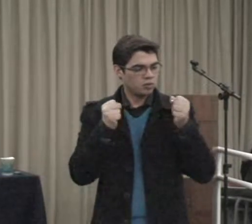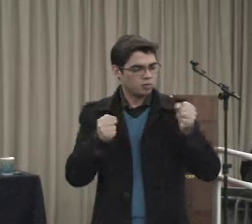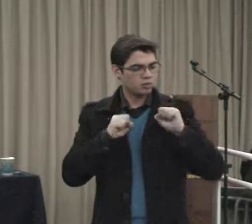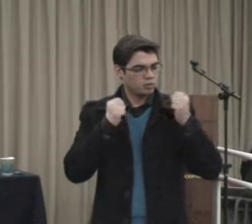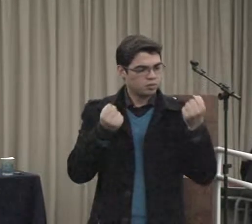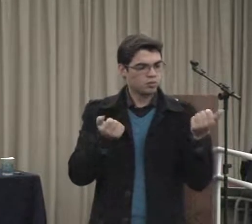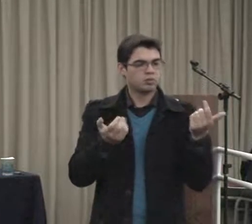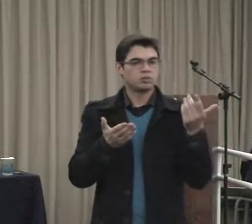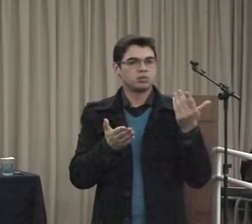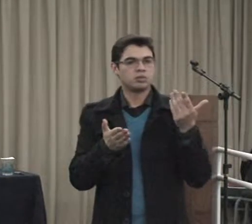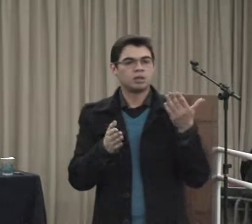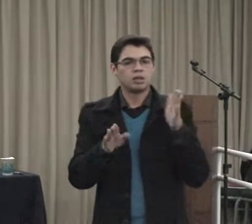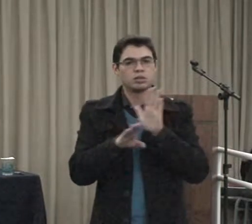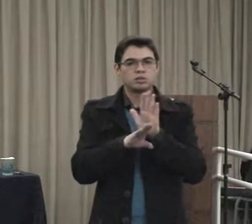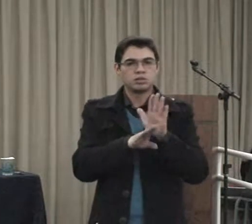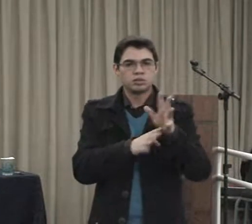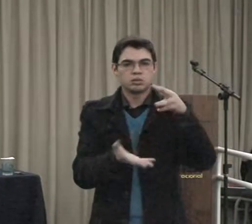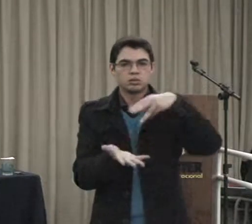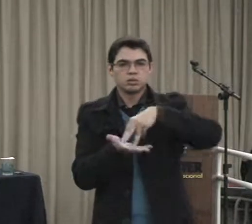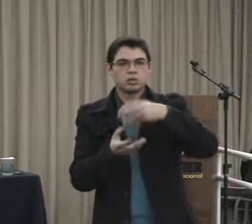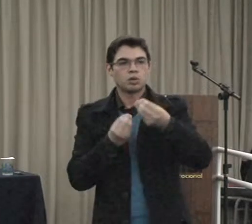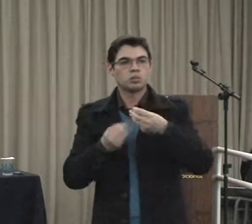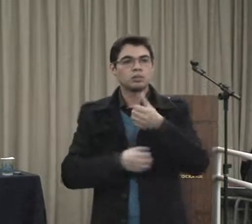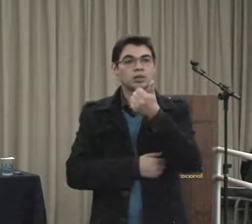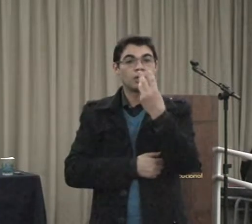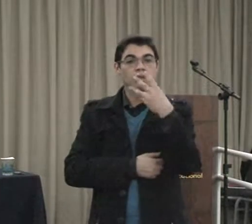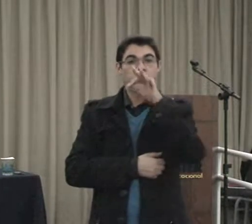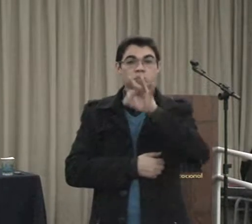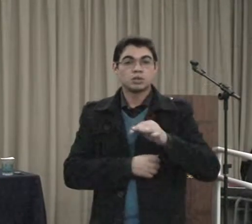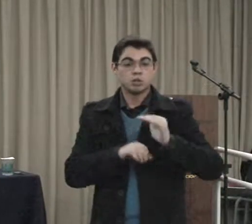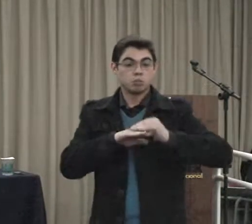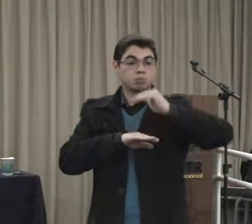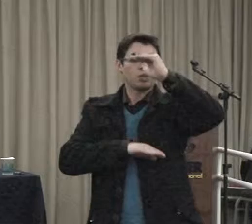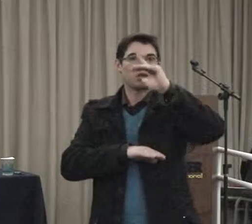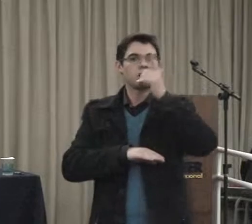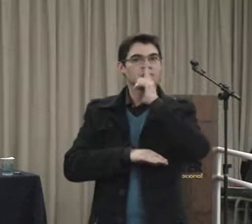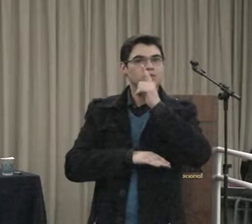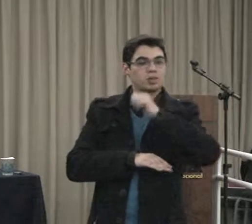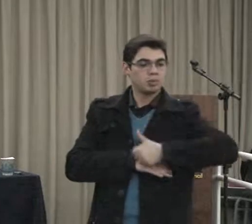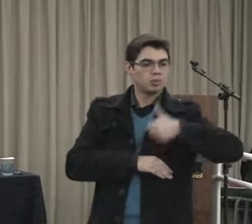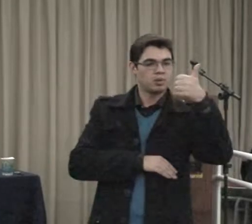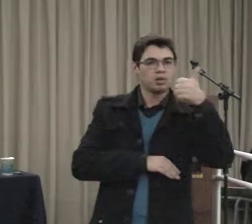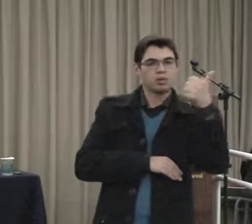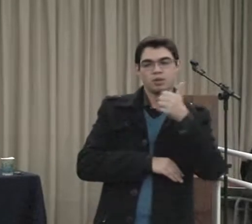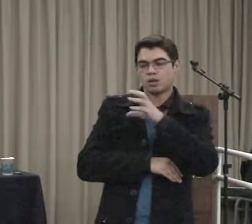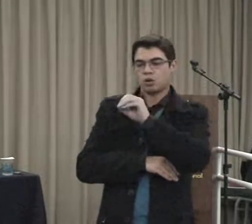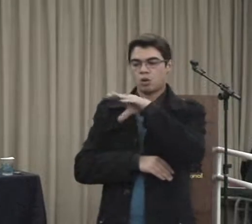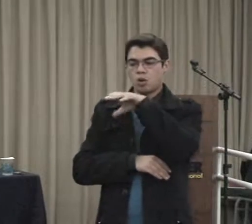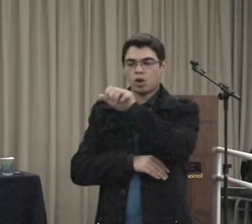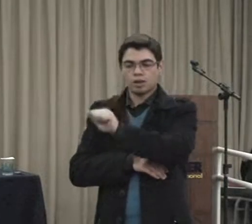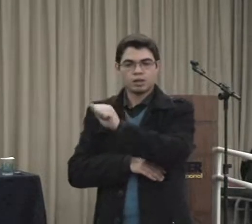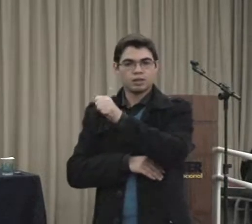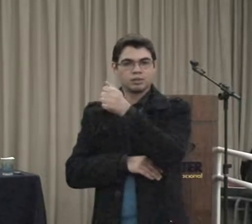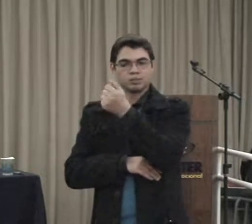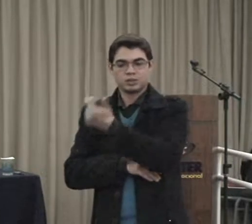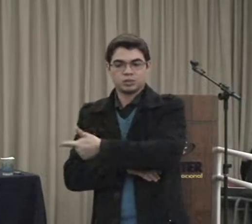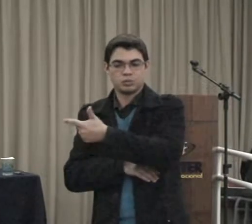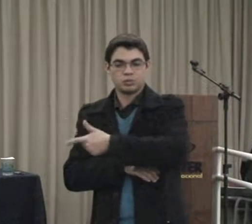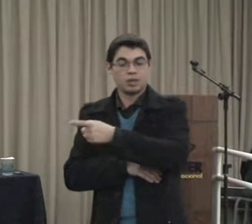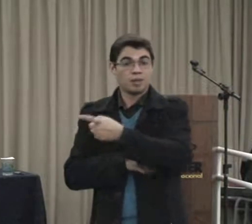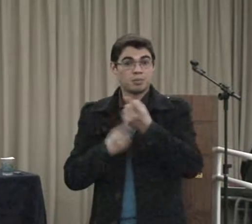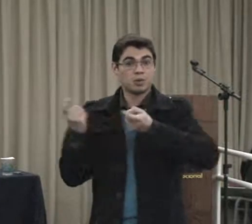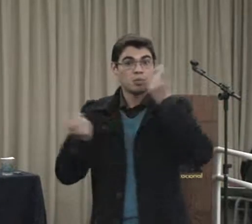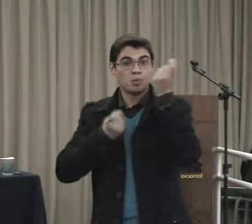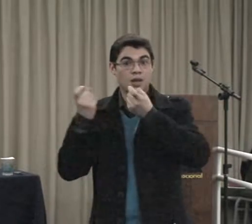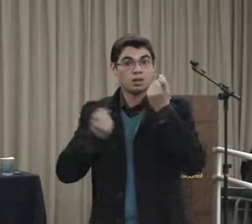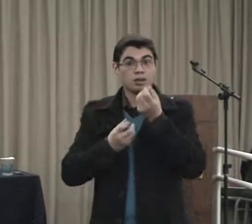uma valorização de 13% das suas ações sobre a ação da Coca-Cola. A Coca-Cola ficou louca, ela nunca